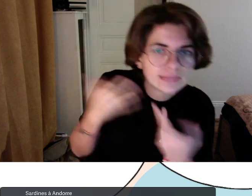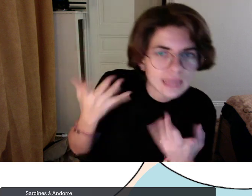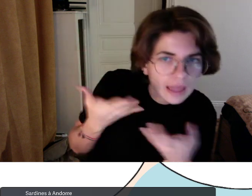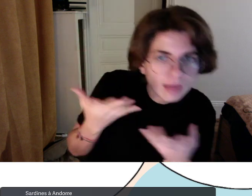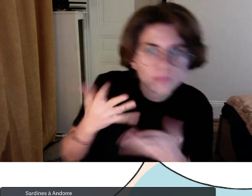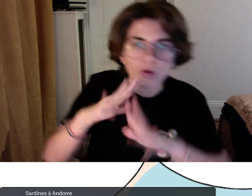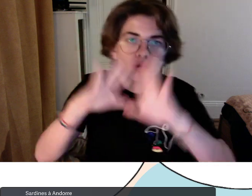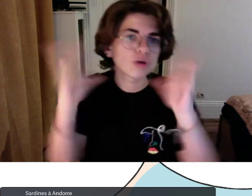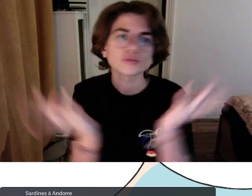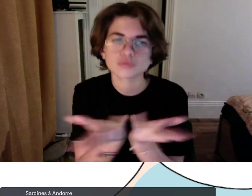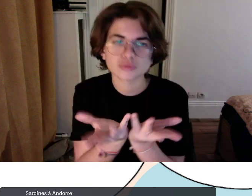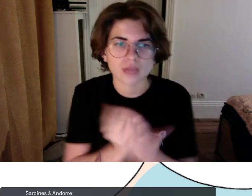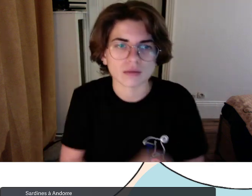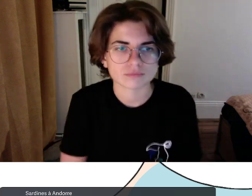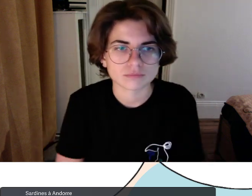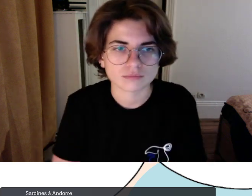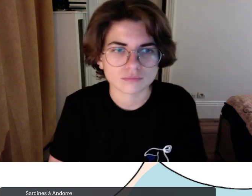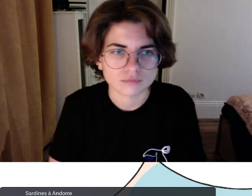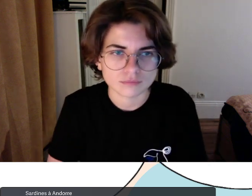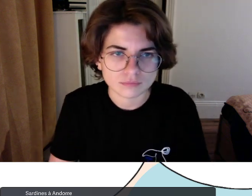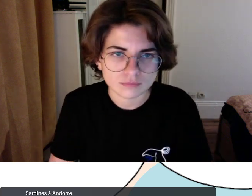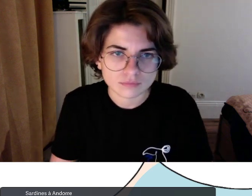quel thème, tout ça.